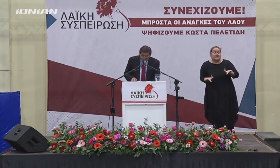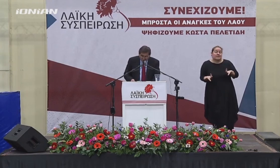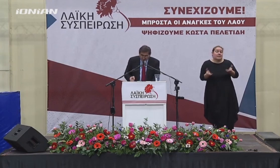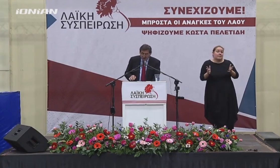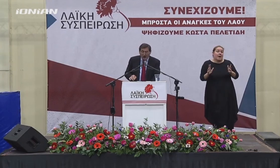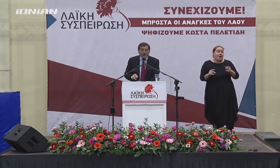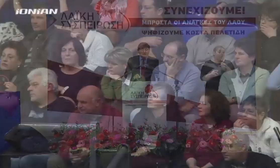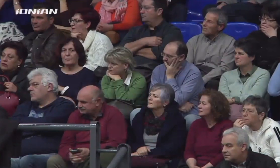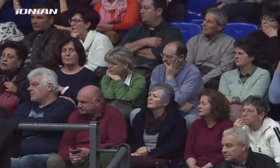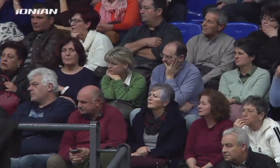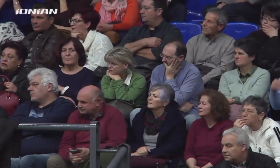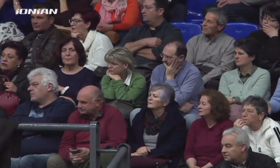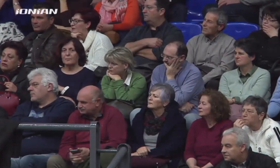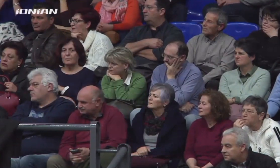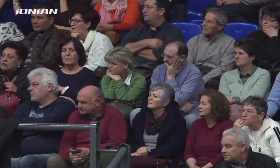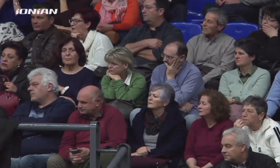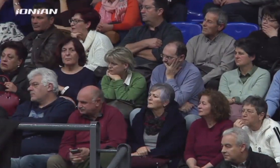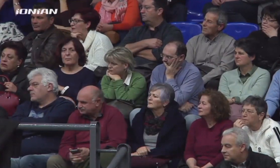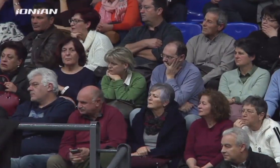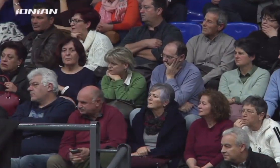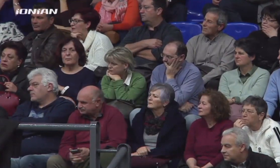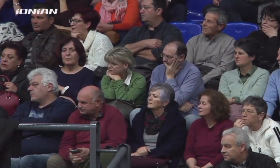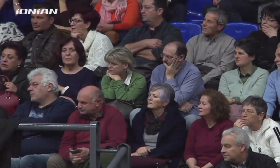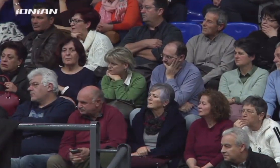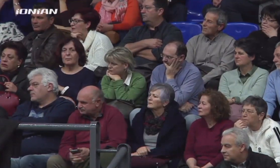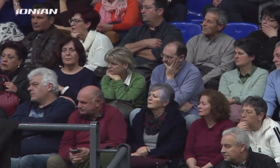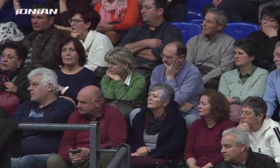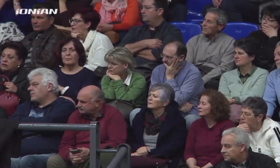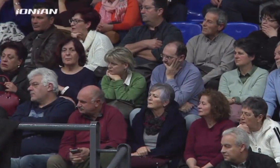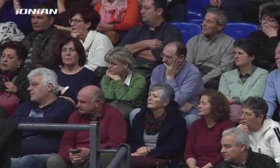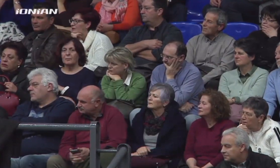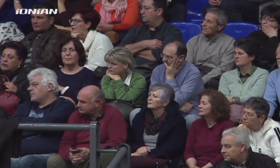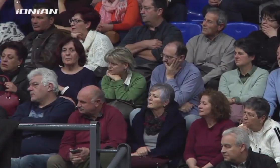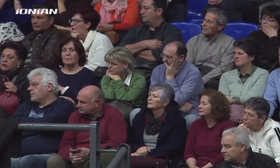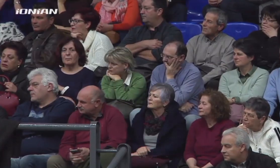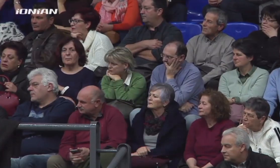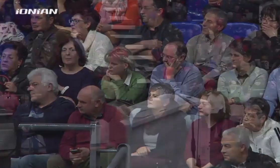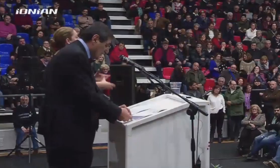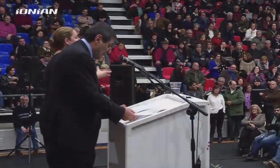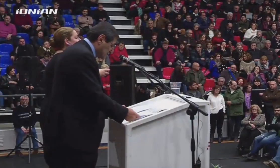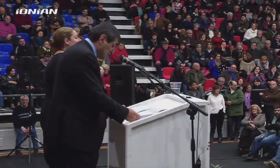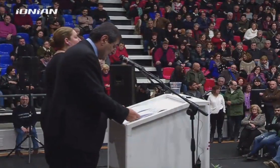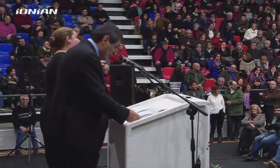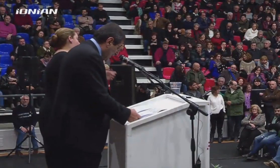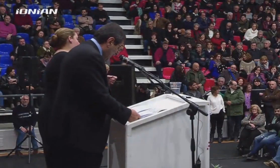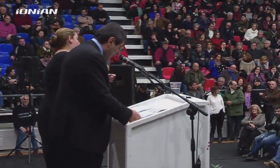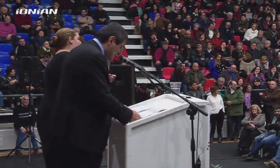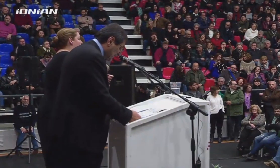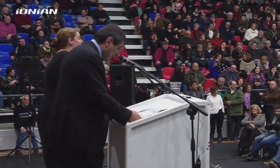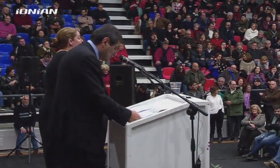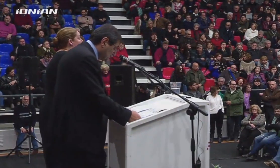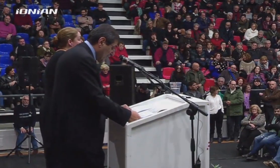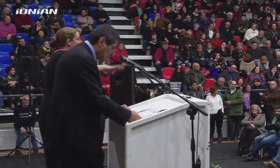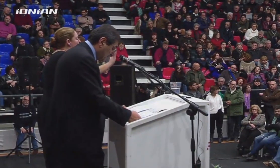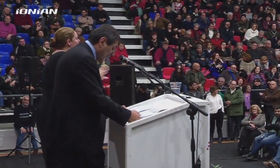Προφανώς, γιατί δεν θα ωφεληθούν οι λίγοι τους οποίους εκπροσωπούν. Οι άλλες πολιτικές δυνάμεις θέλουν